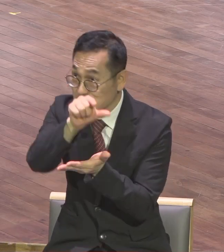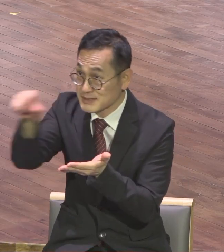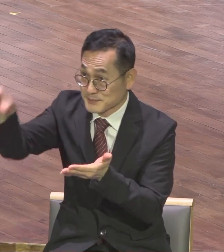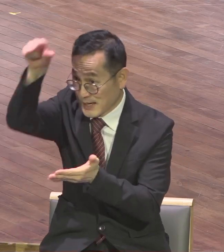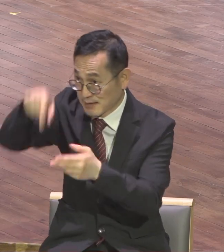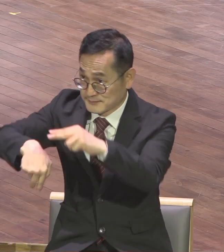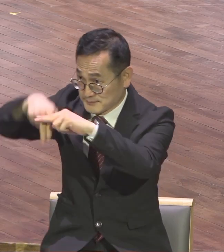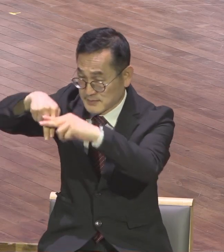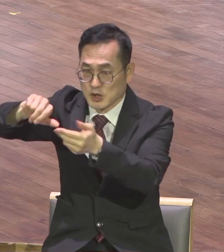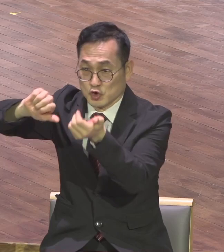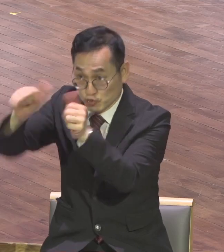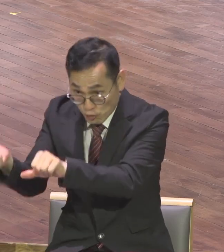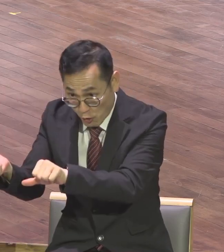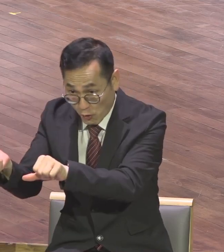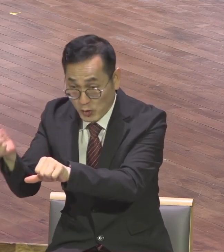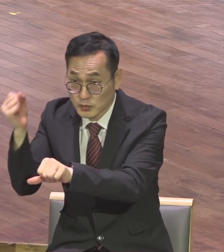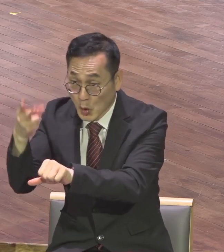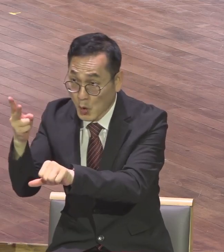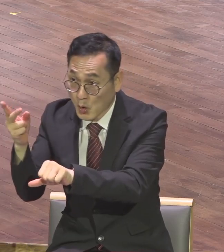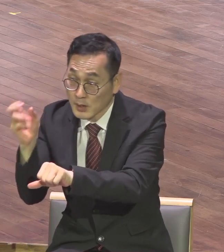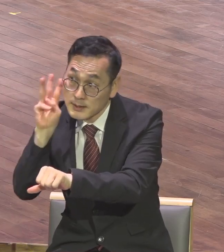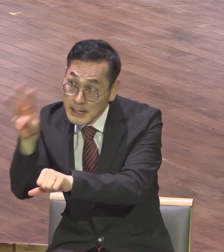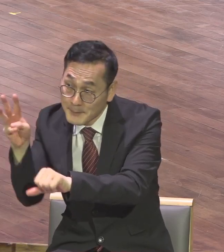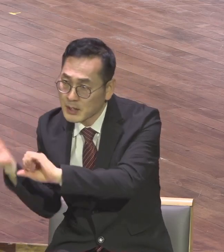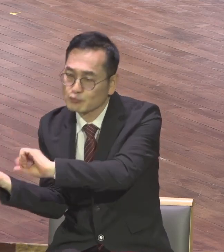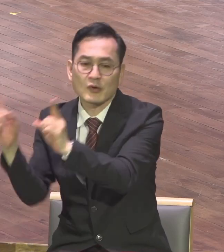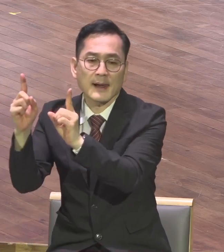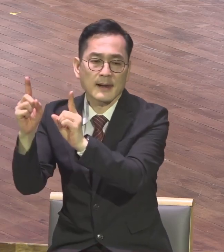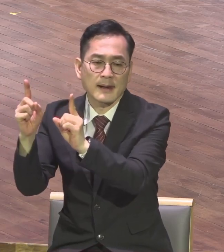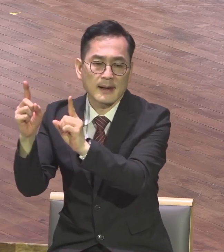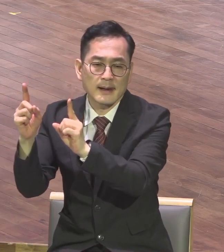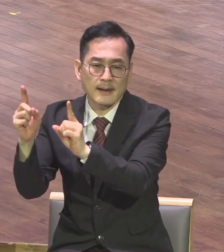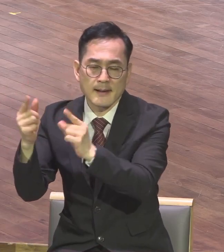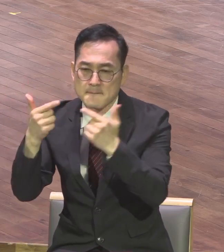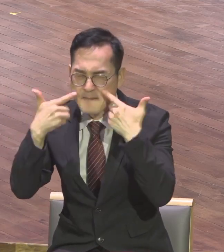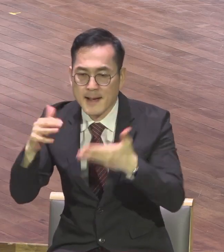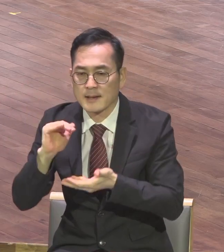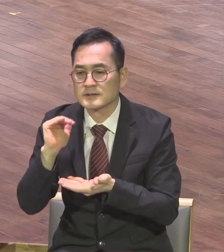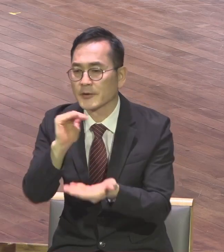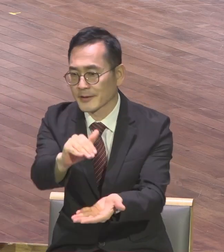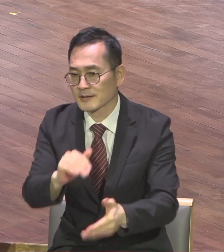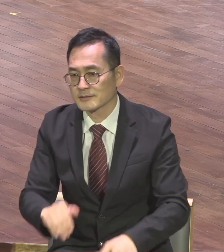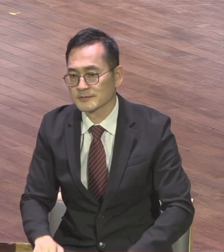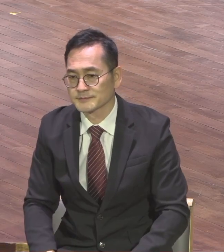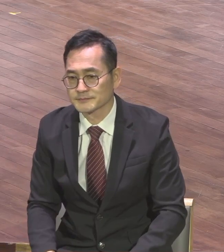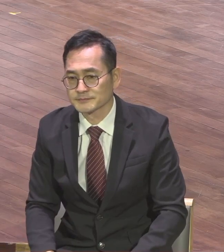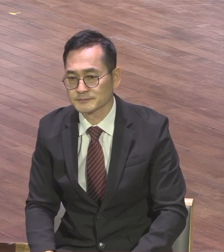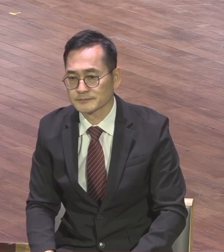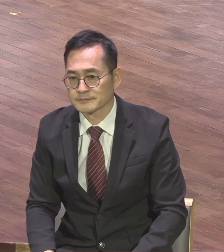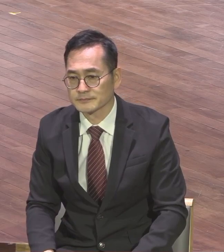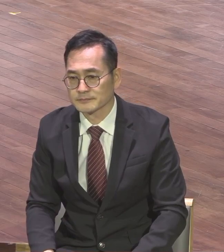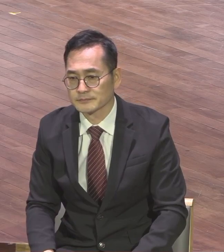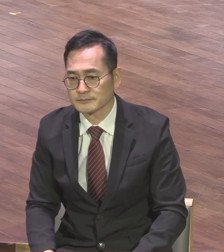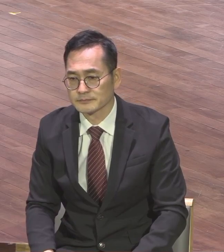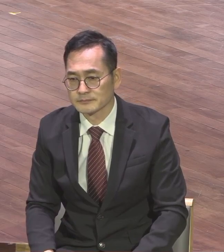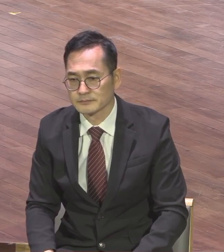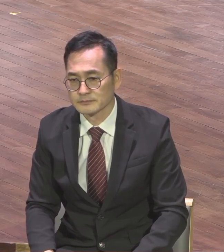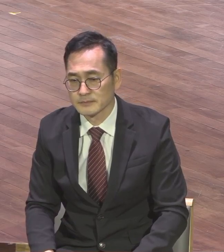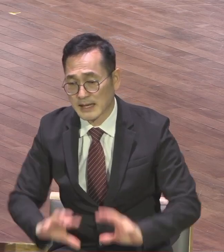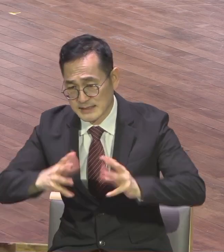될 것과 죽은 후에 사흘 만에 부활하신 이 십자가와 부활, 모든 인류를 위해서